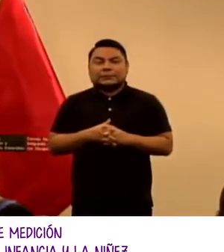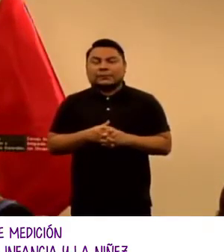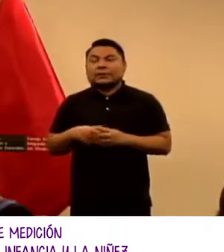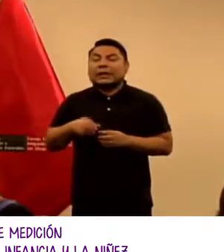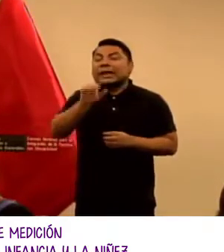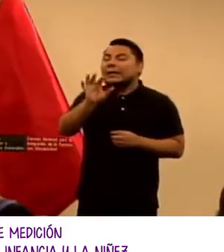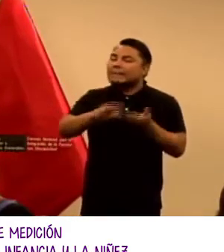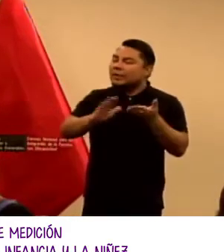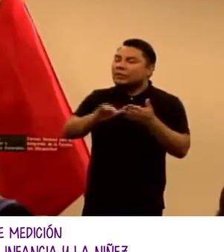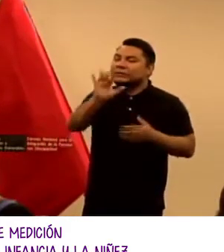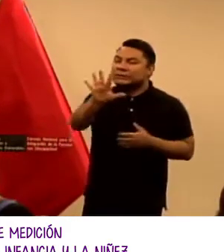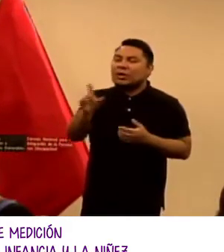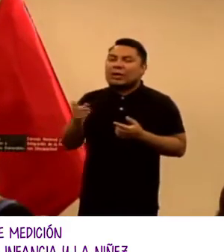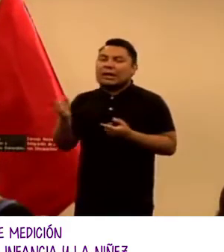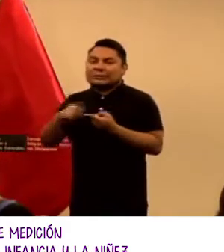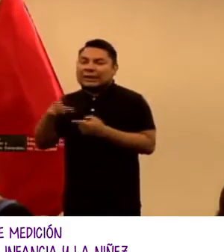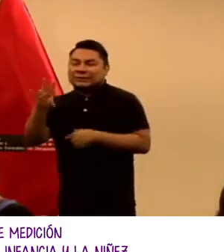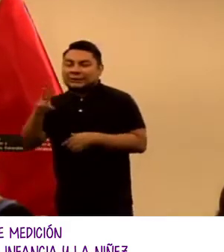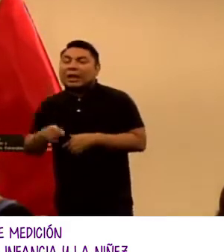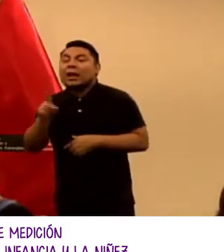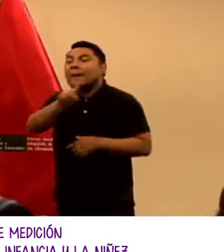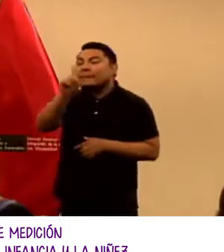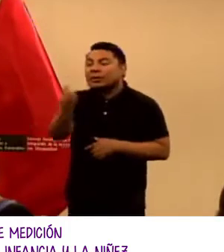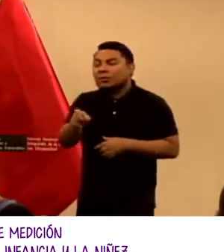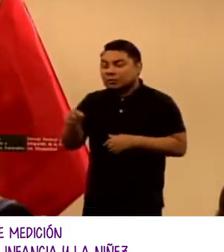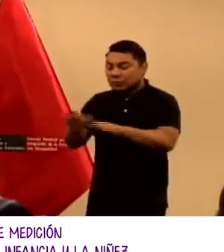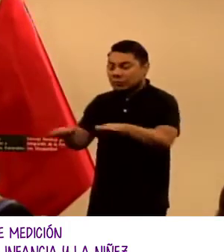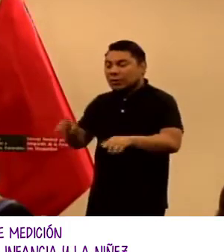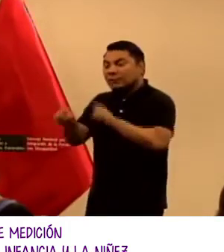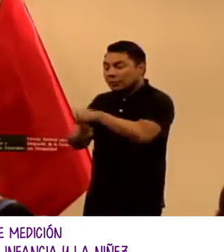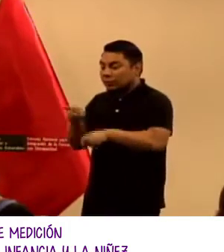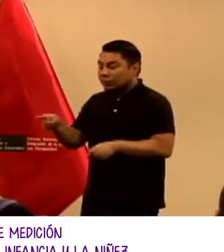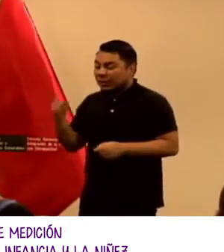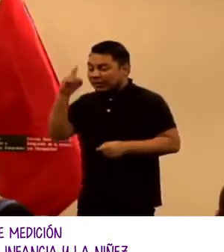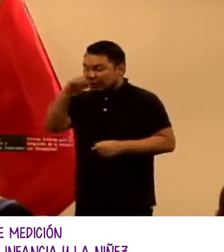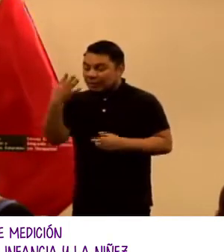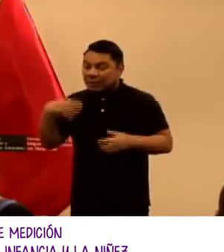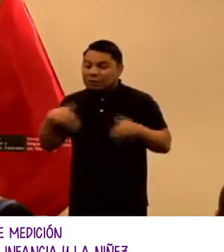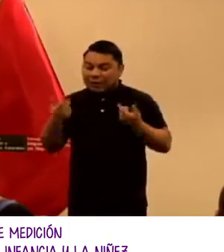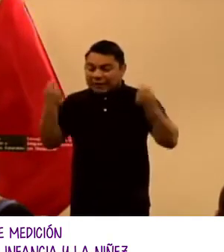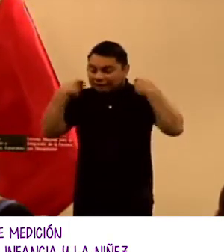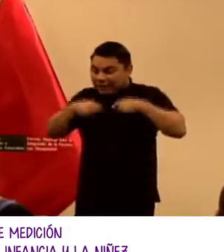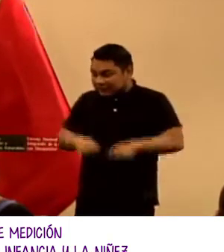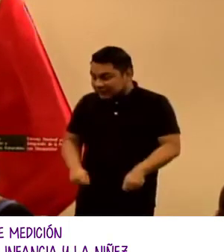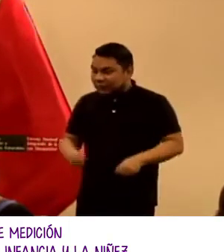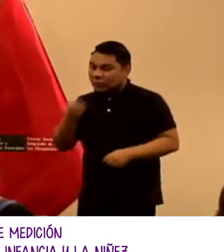de 5 a 17, perdón. La pregunta es si tiene el niño alguna dificultad para comer o vestirse de sola y se usa la